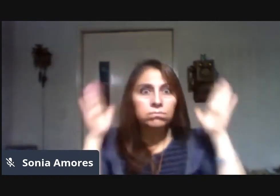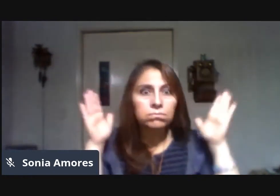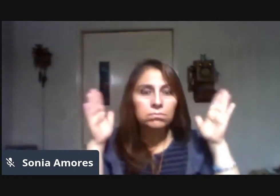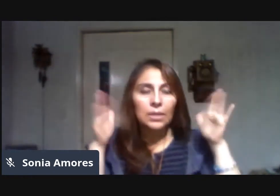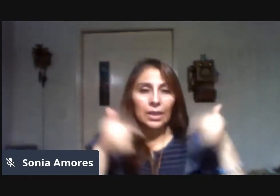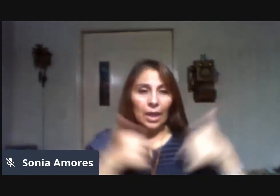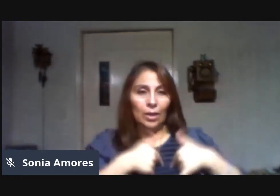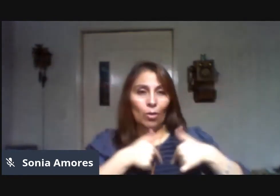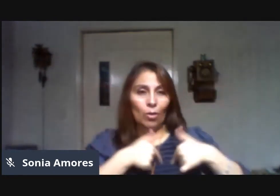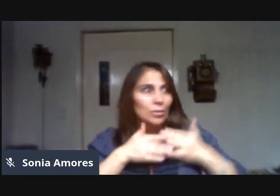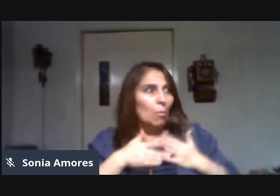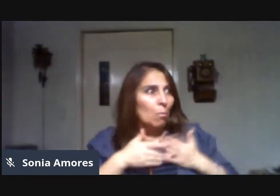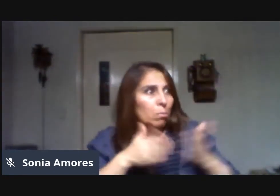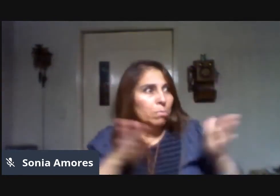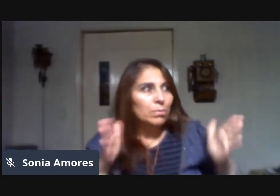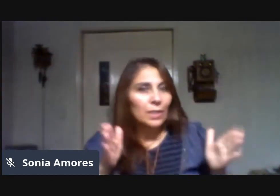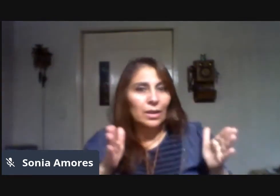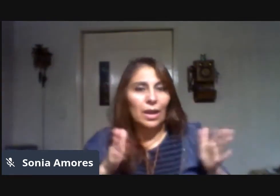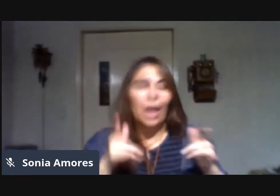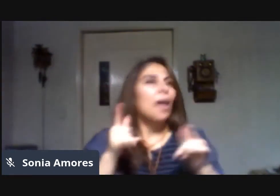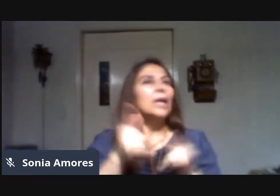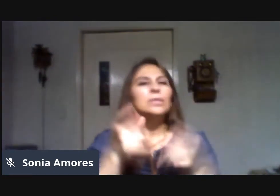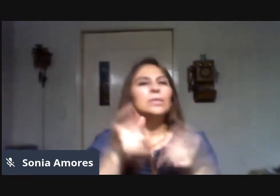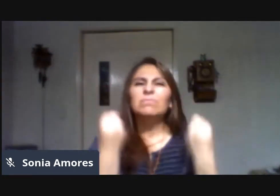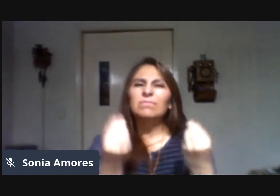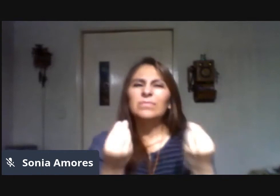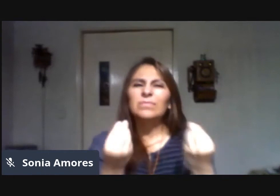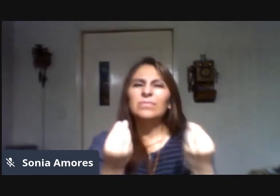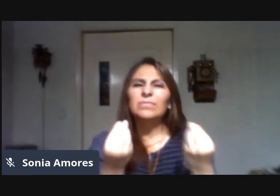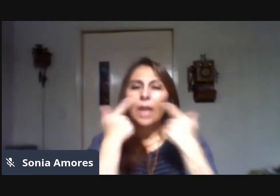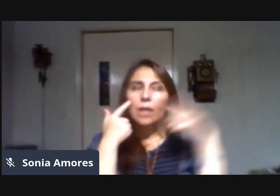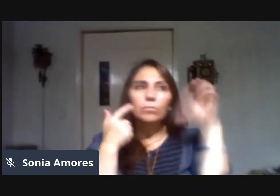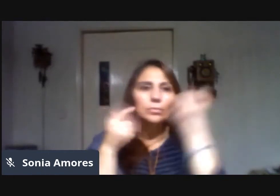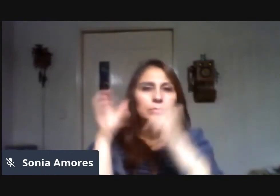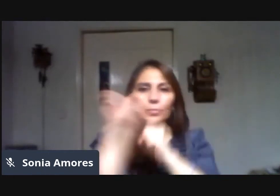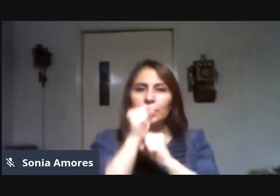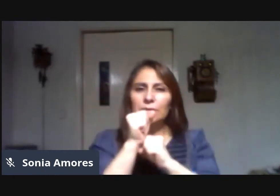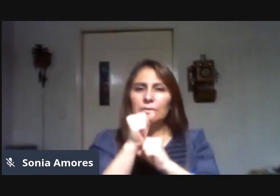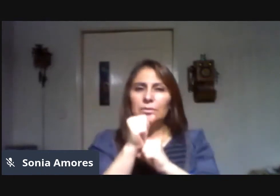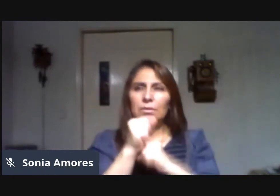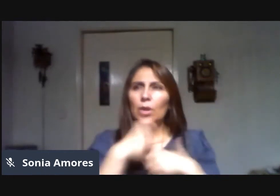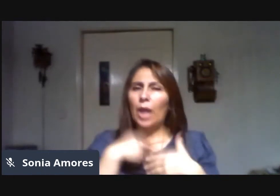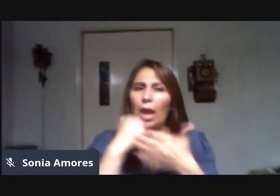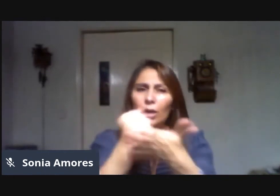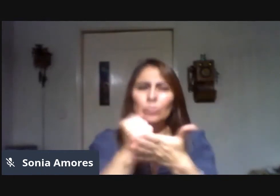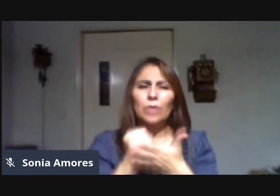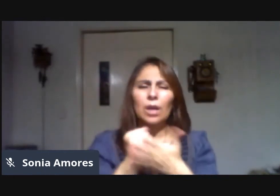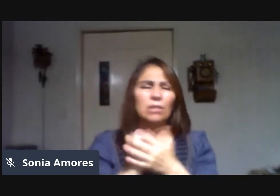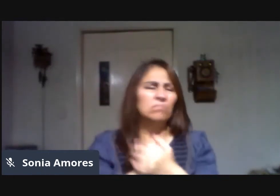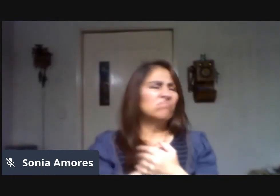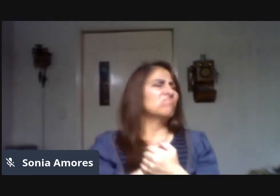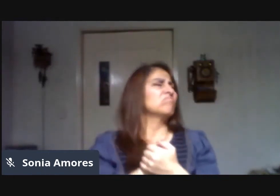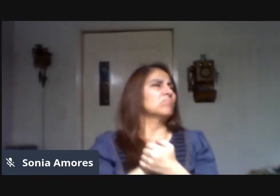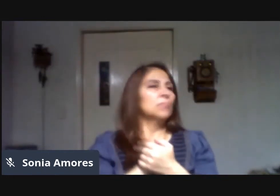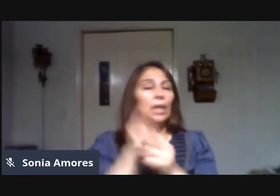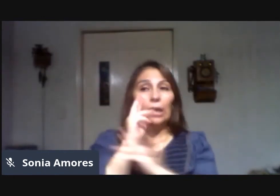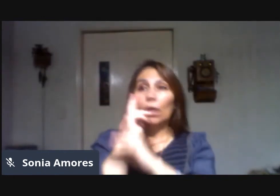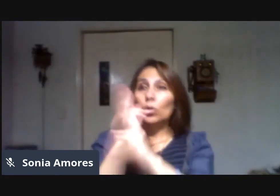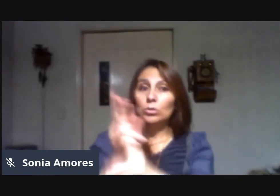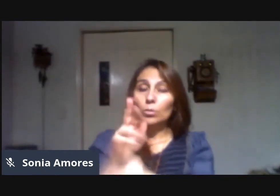es precisamente que habíamos perdido esos sentidos de solidaridad y de reconocer que el otro también tiene